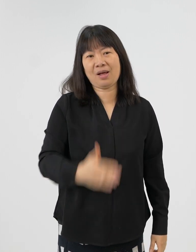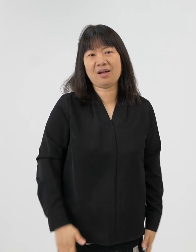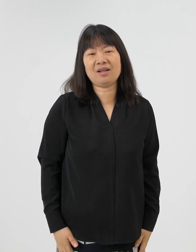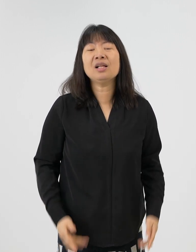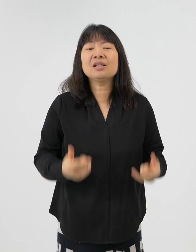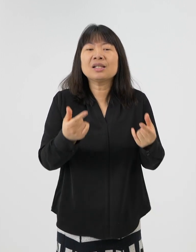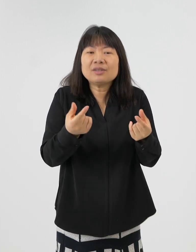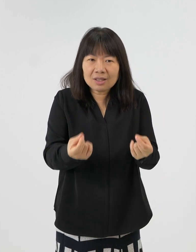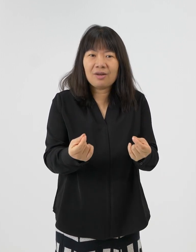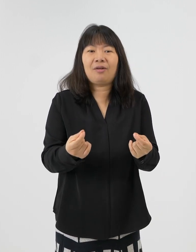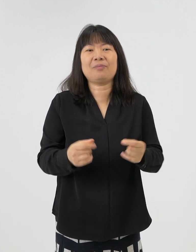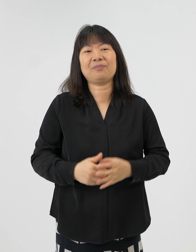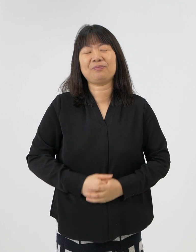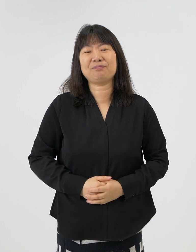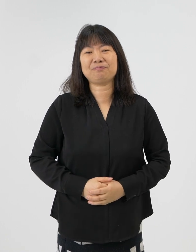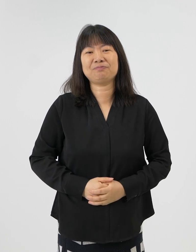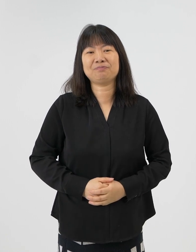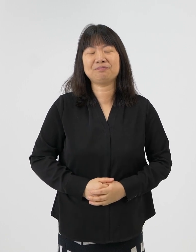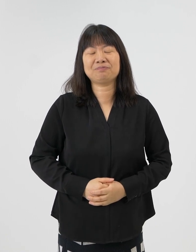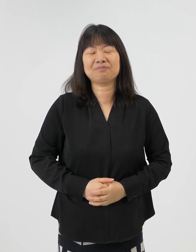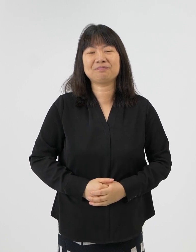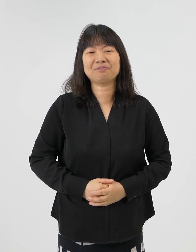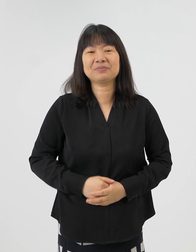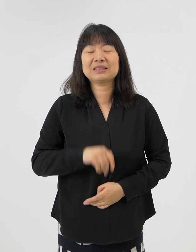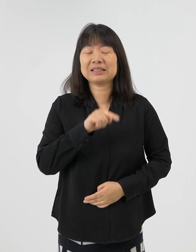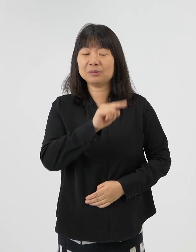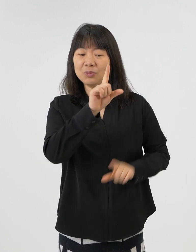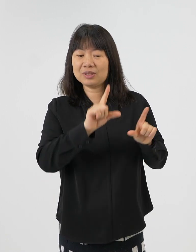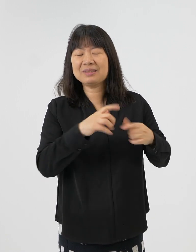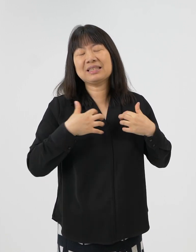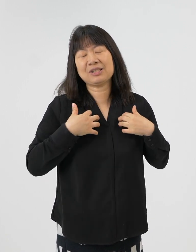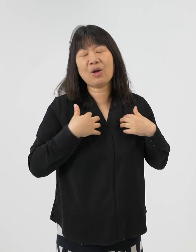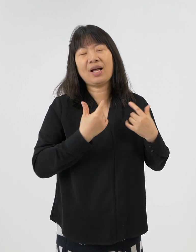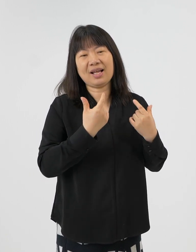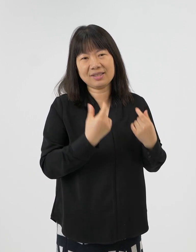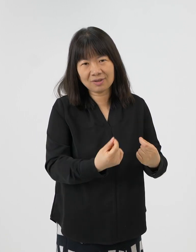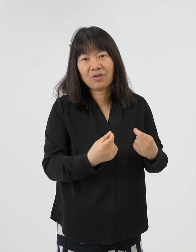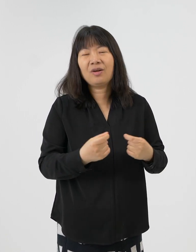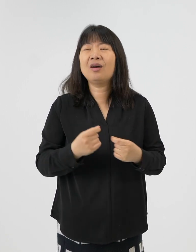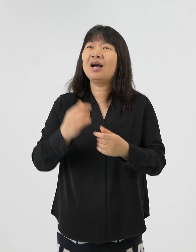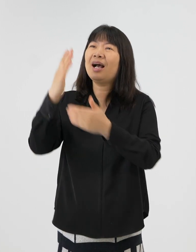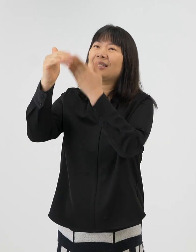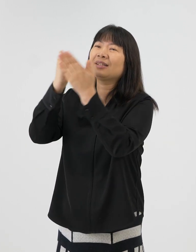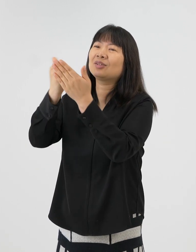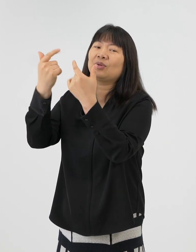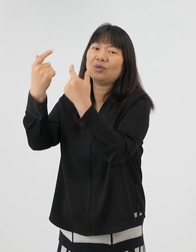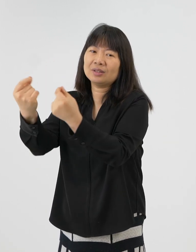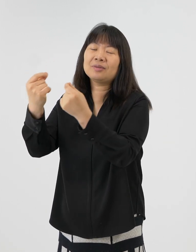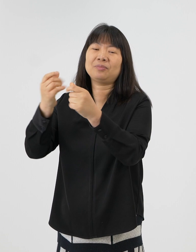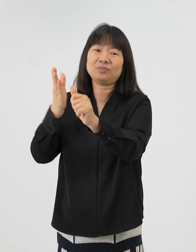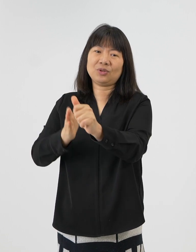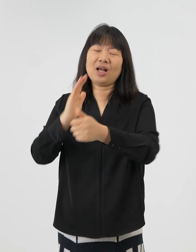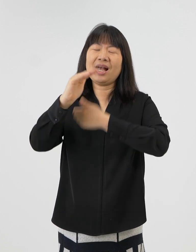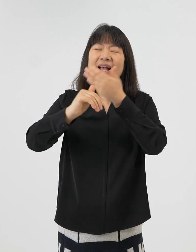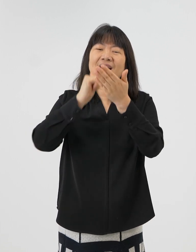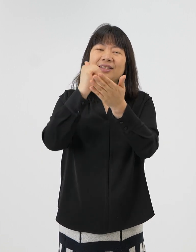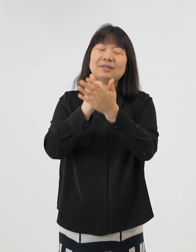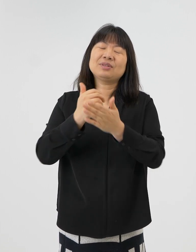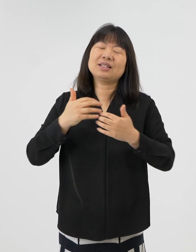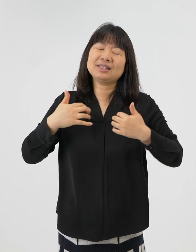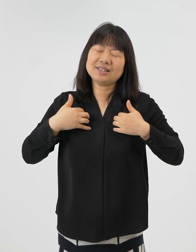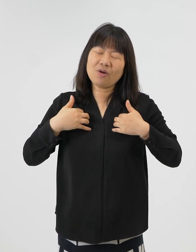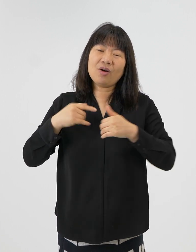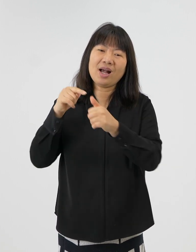믿습니까? 그게 즐거워하는 태도예요. 여호와를 즐거워하라. 그 즐거움의 끝은 찬양으로.